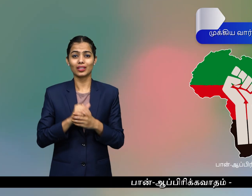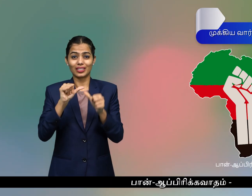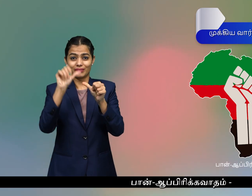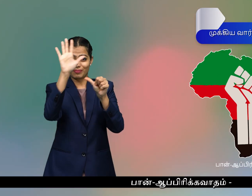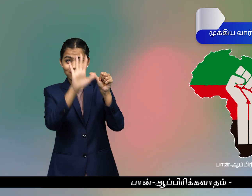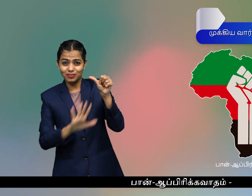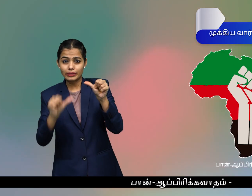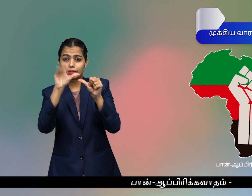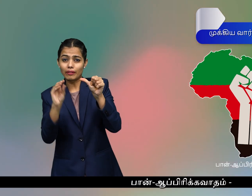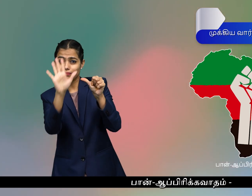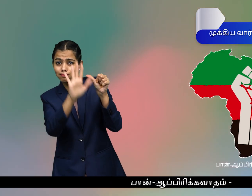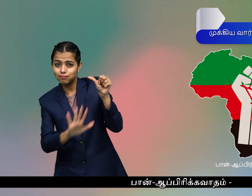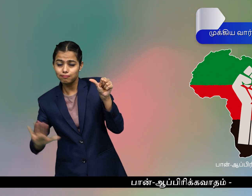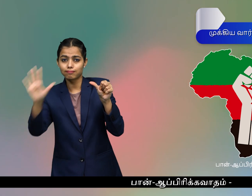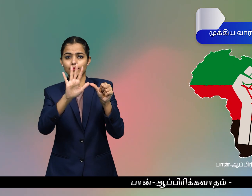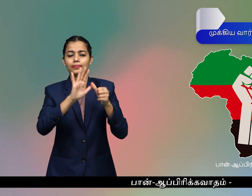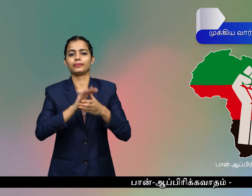பான் ஆப்பிரிக்காவாதம்,